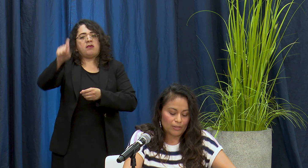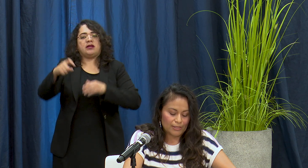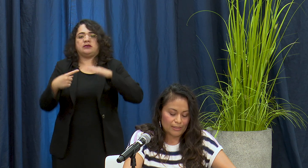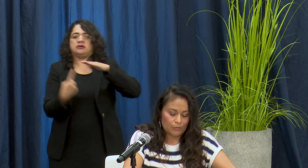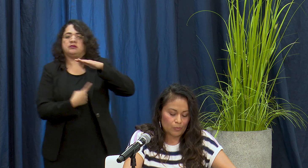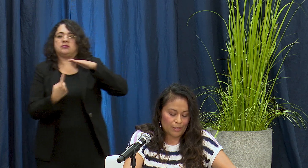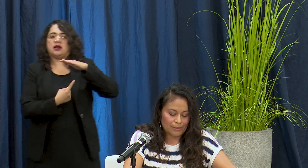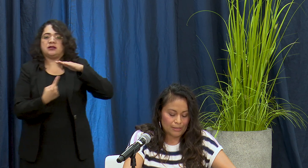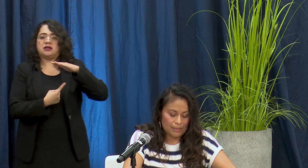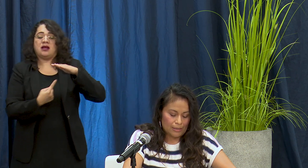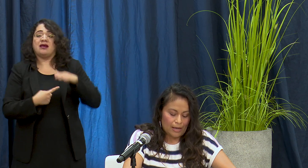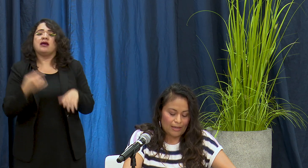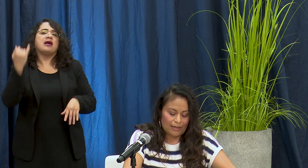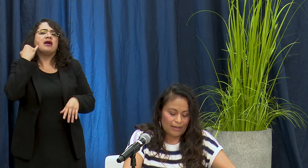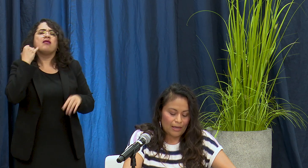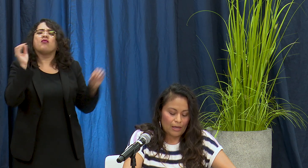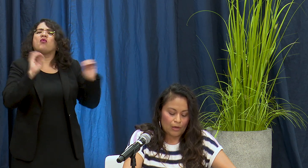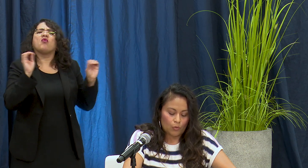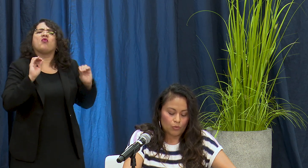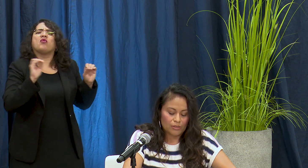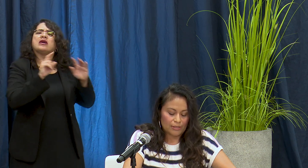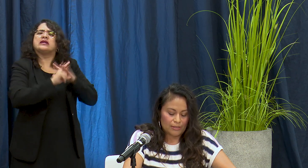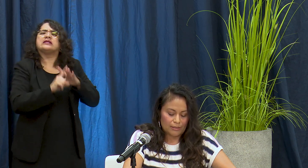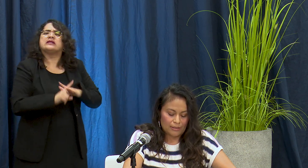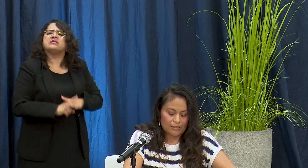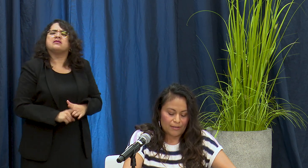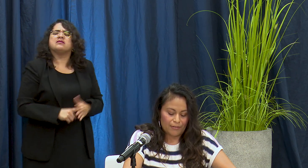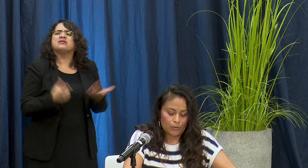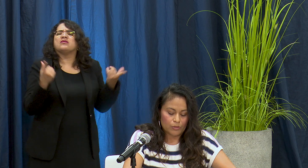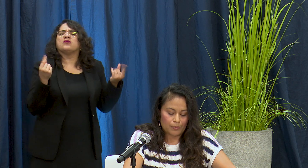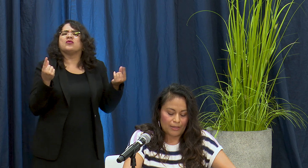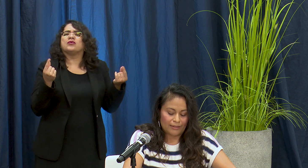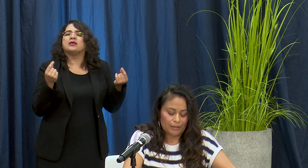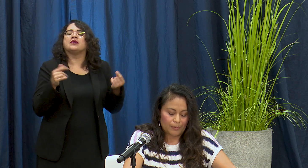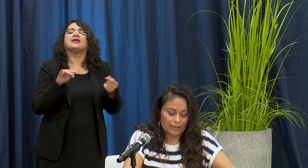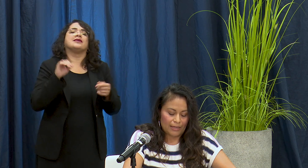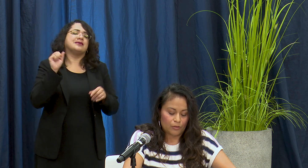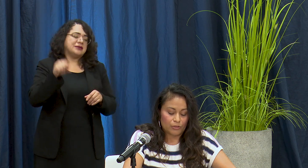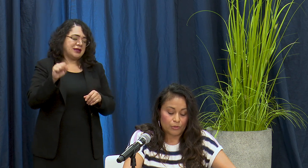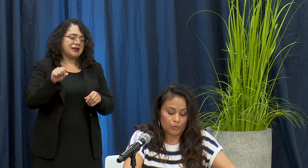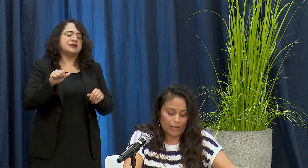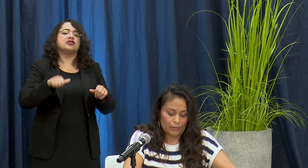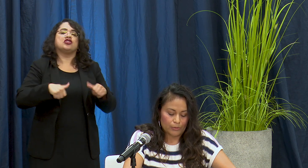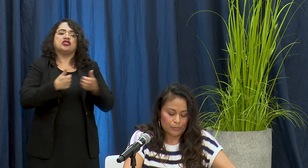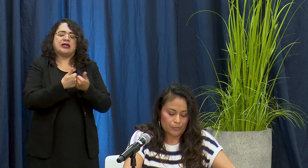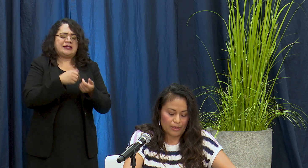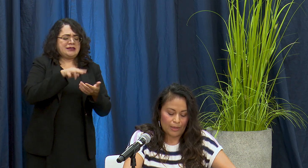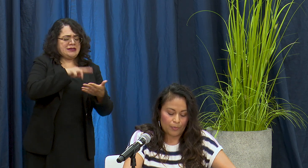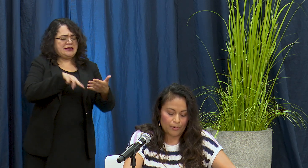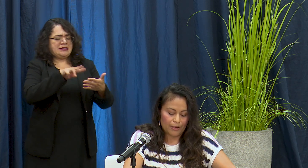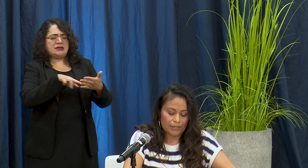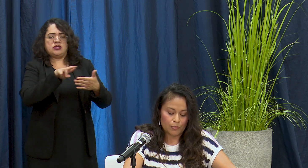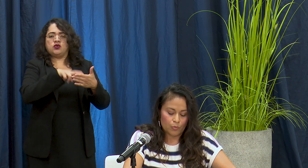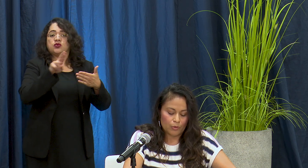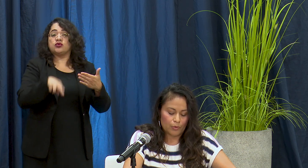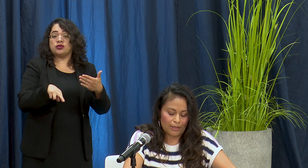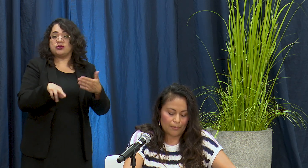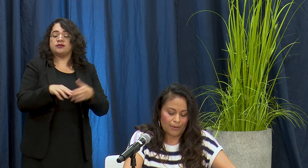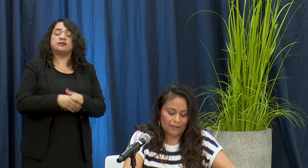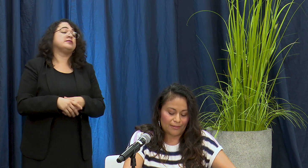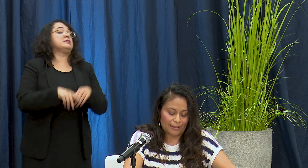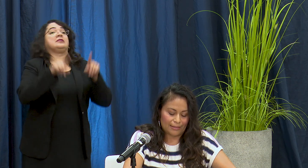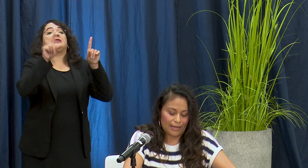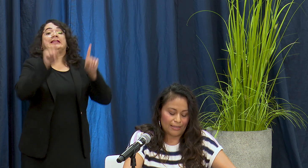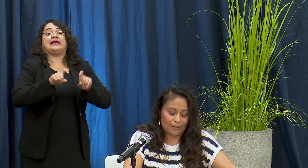cuando no tiene síntomas agrega algunos desafíos para interpretar los resultados. La prueba es muy